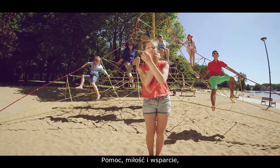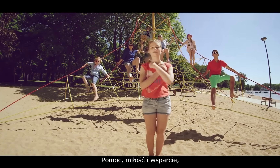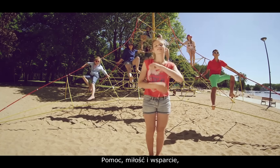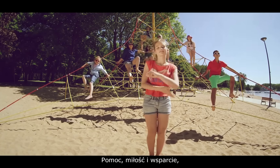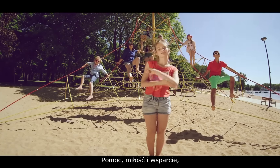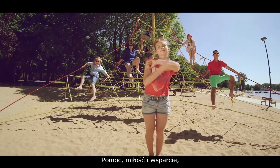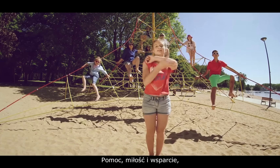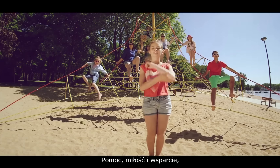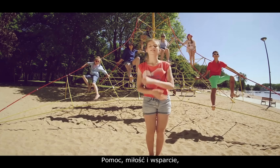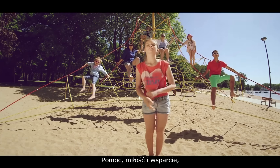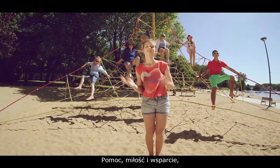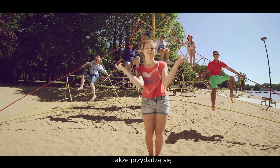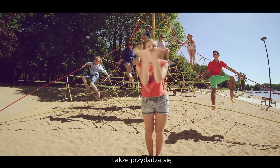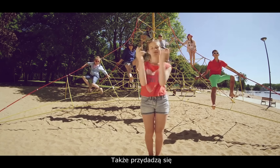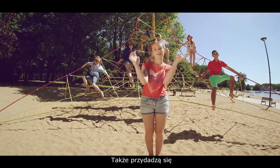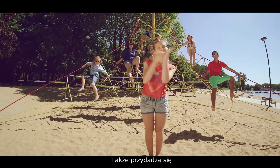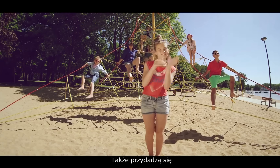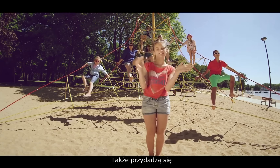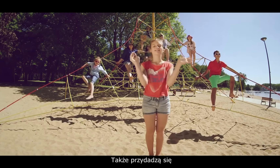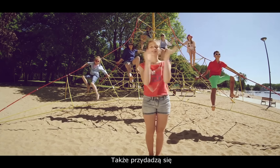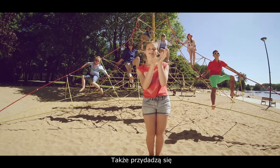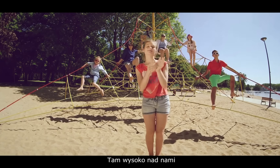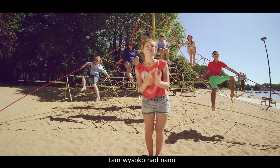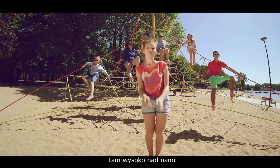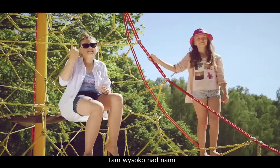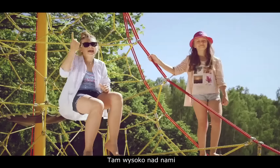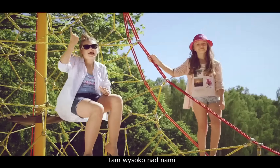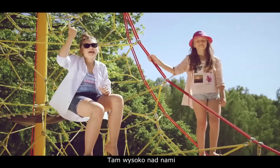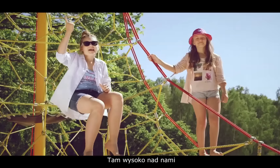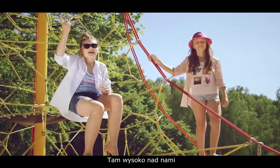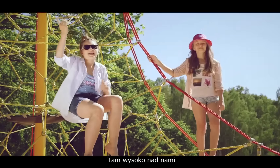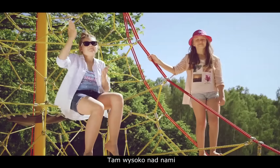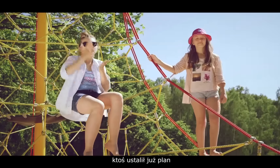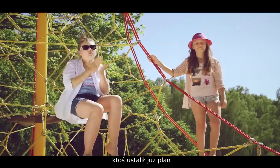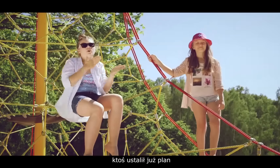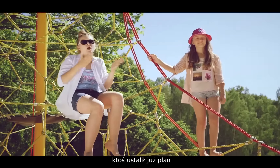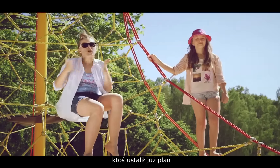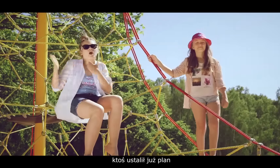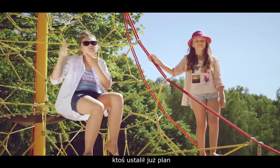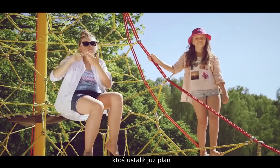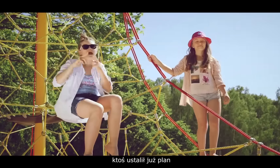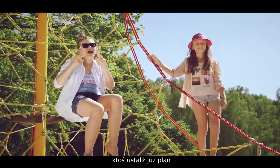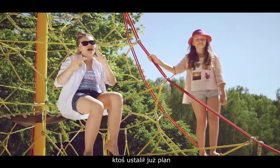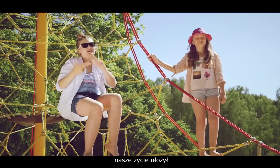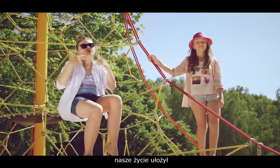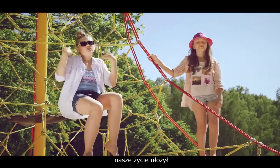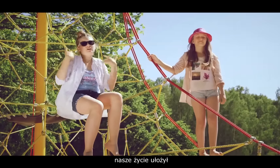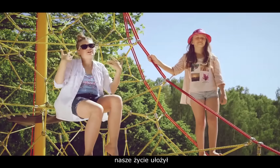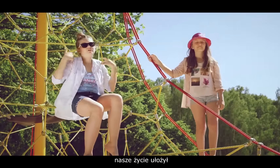Pomoc, miłość i wsparcie, także przydadzą się Tam wysoko nad nami, ktoś ustalił już plan Nasze